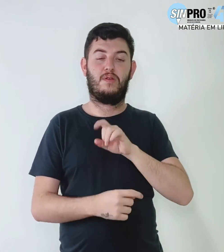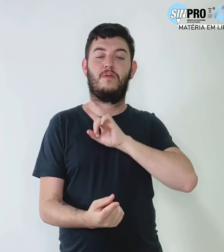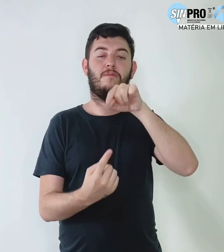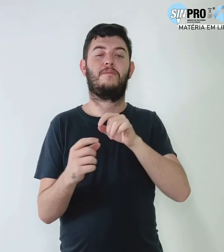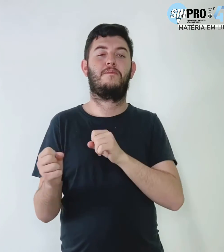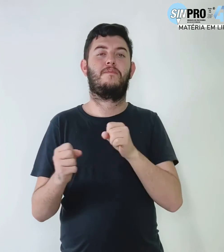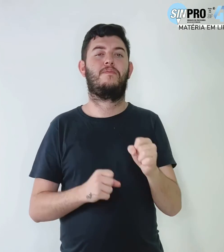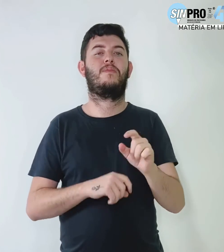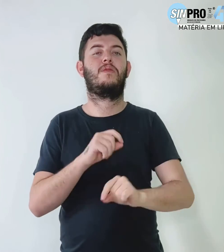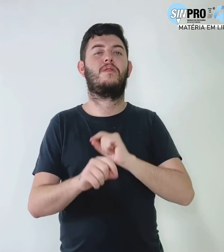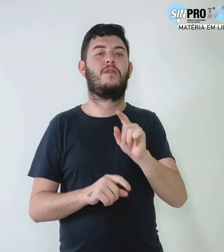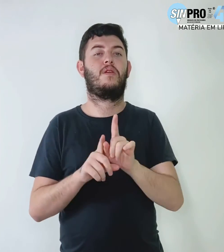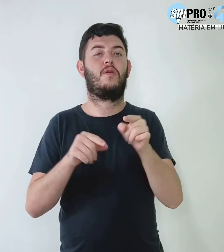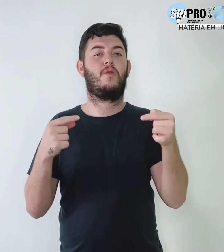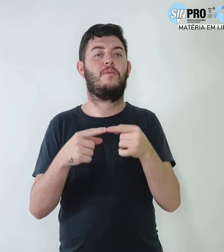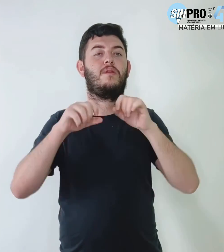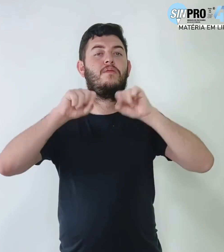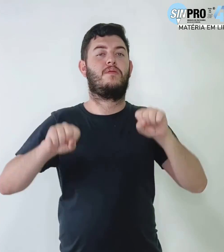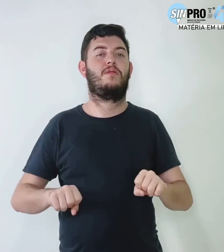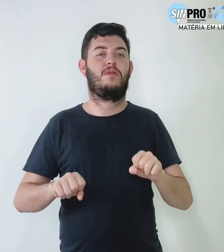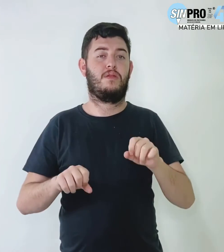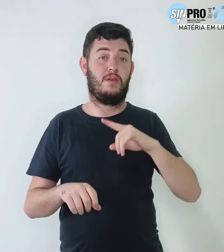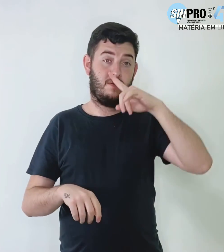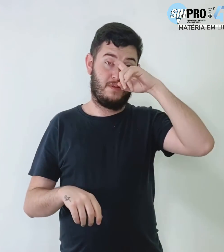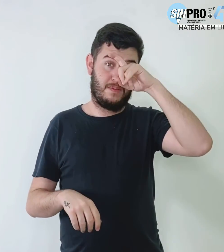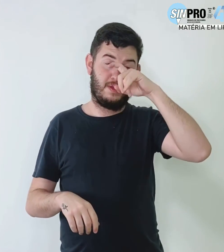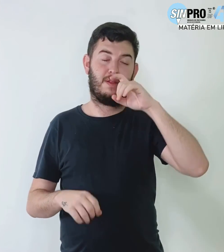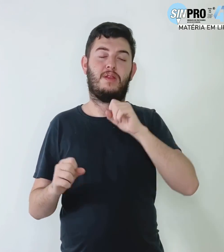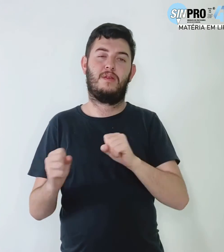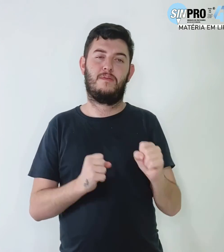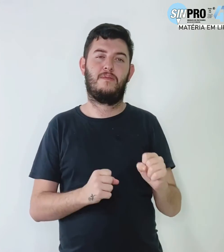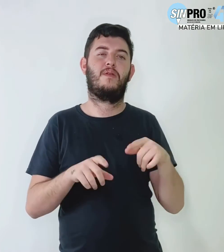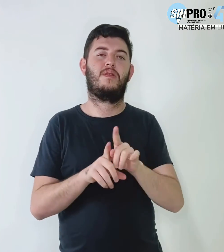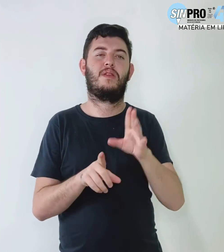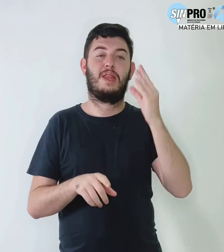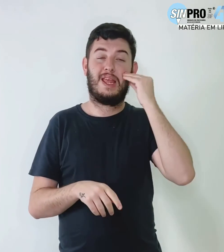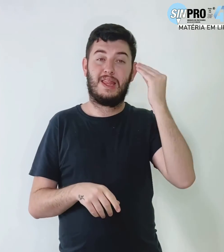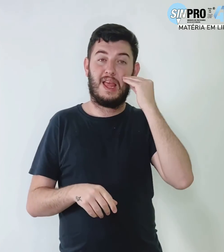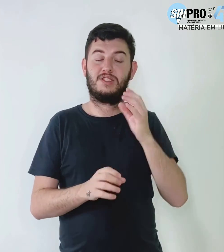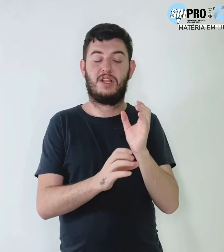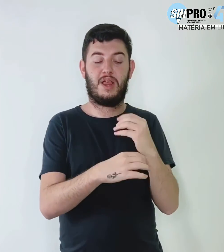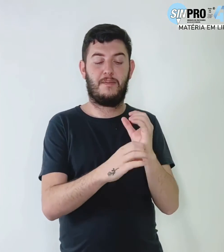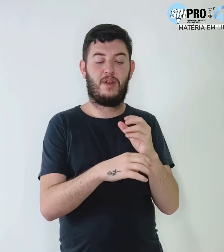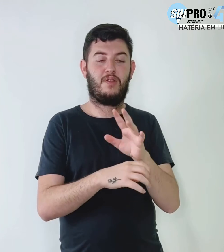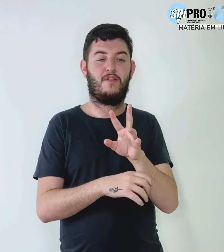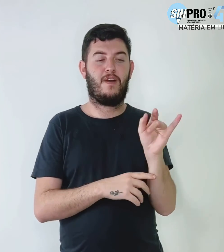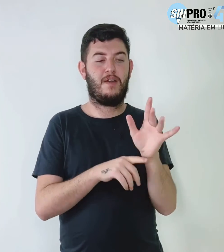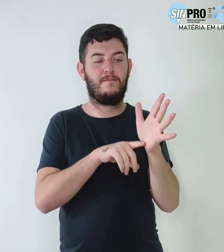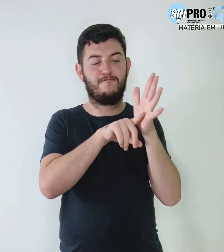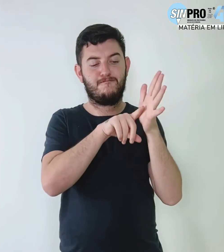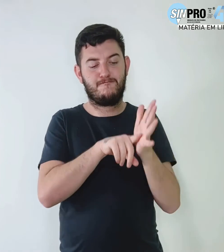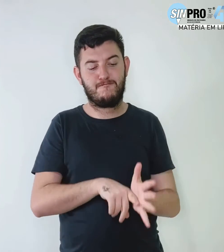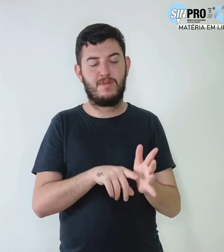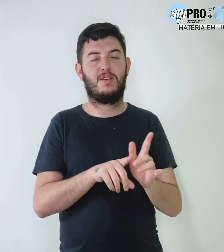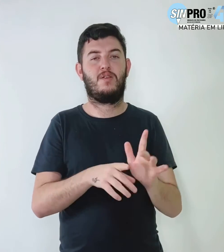que ele se torne compatível com a nossa capacidade de testagem laboratorial, de fazer